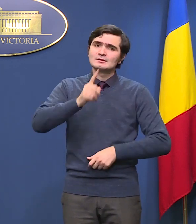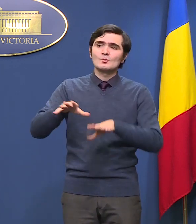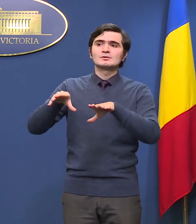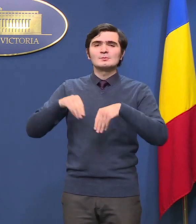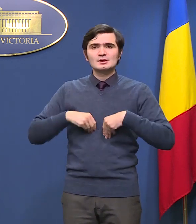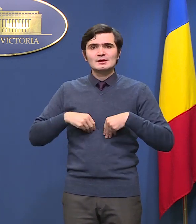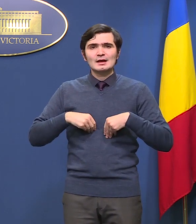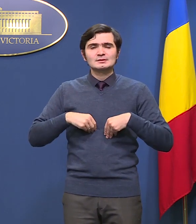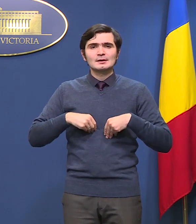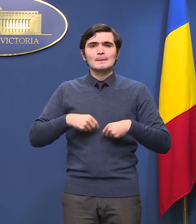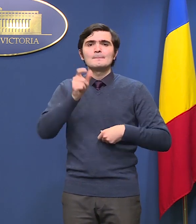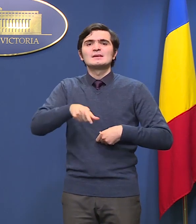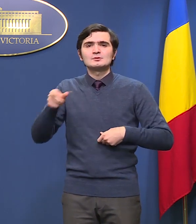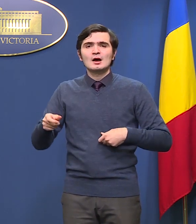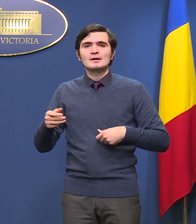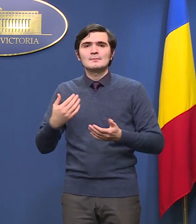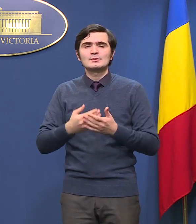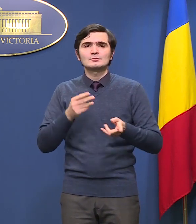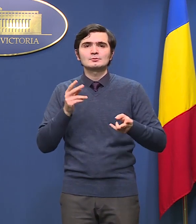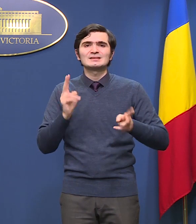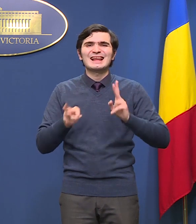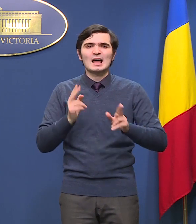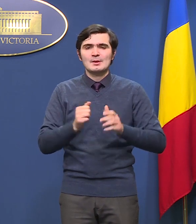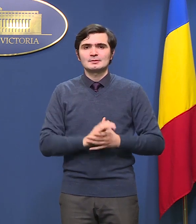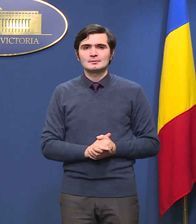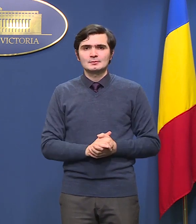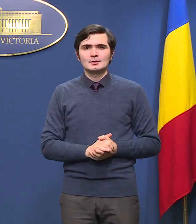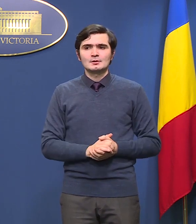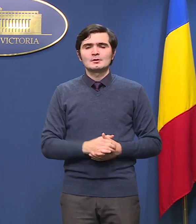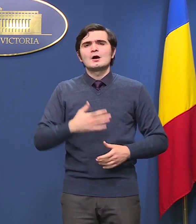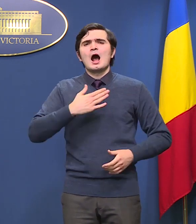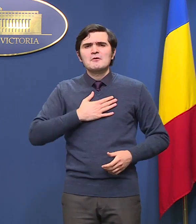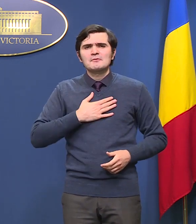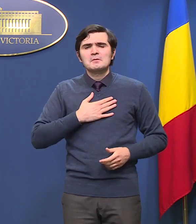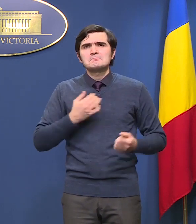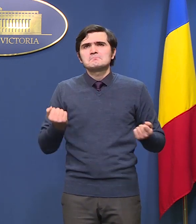diagnosticate spre tratament. Având, practic, trei linii de